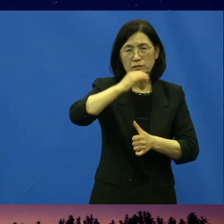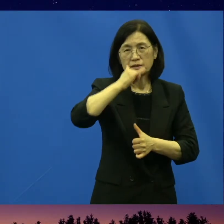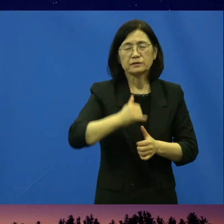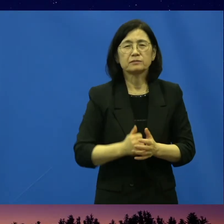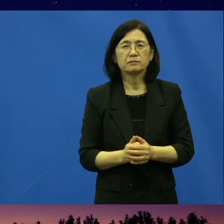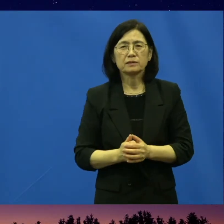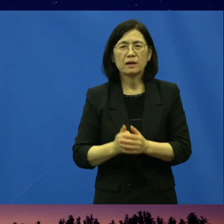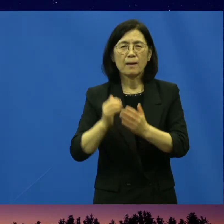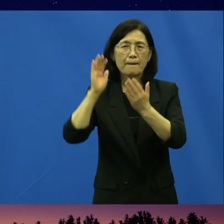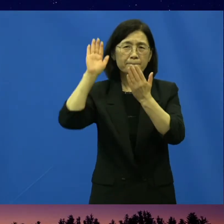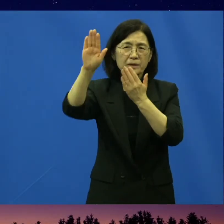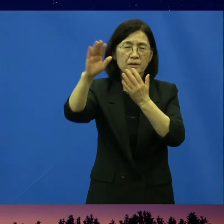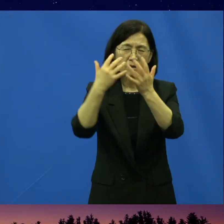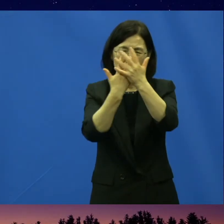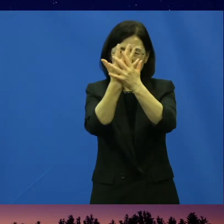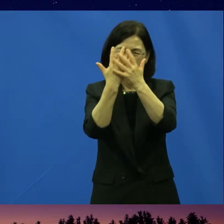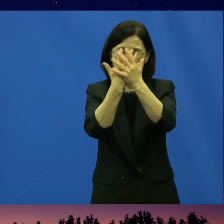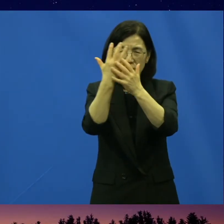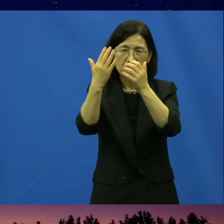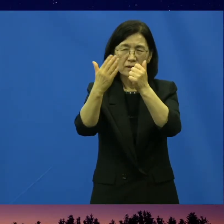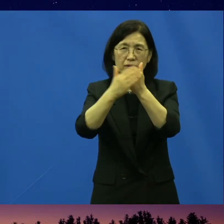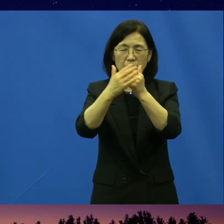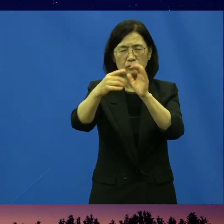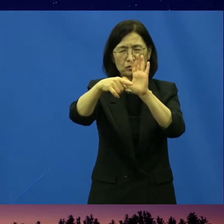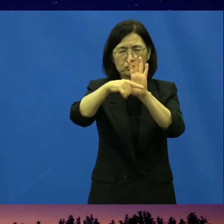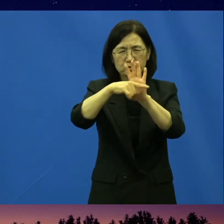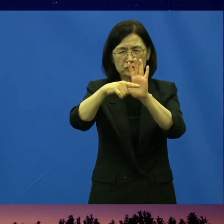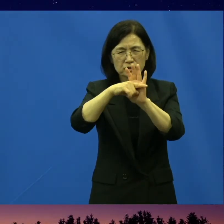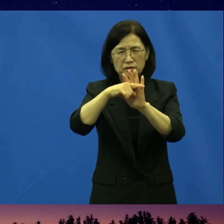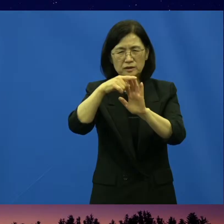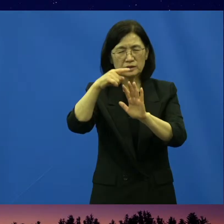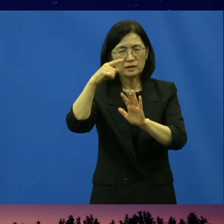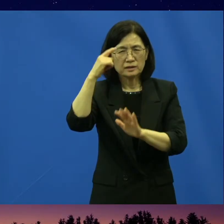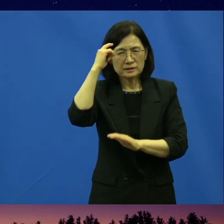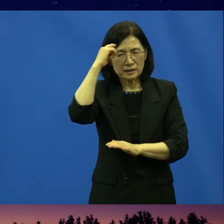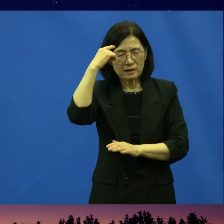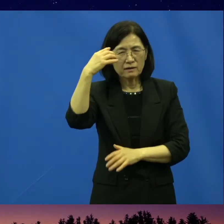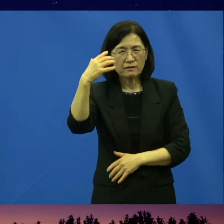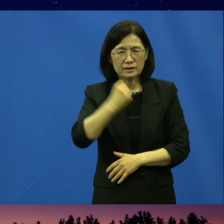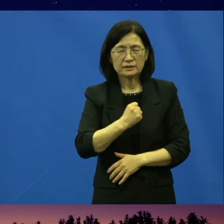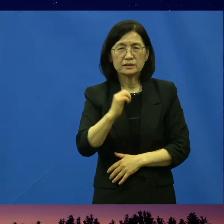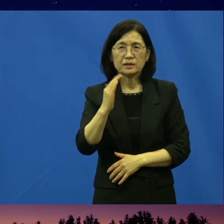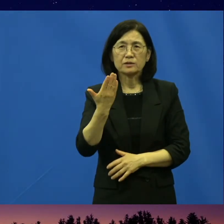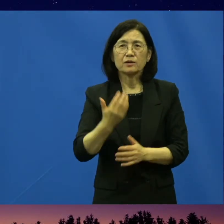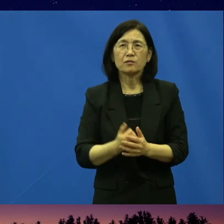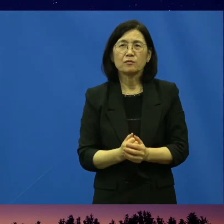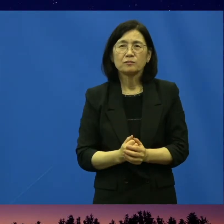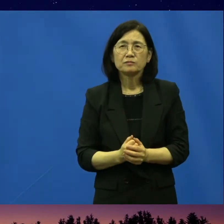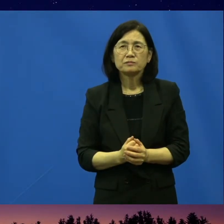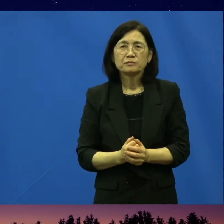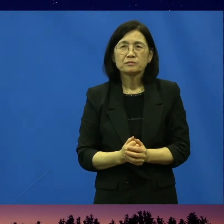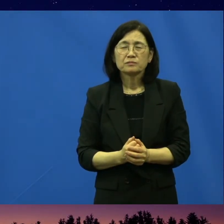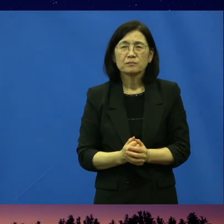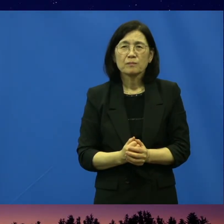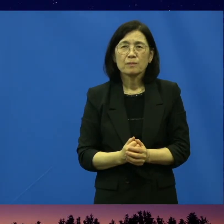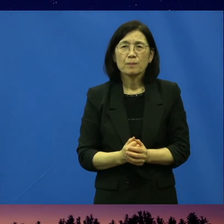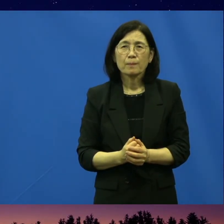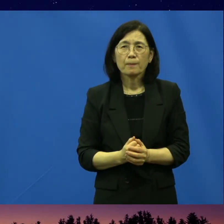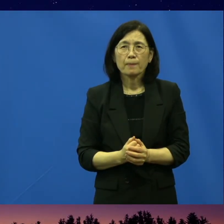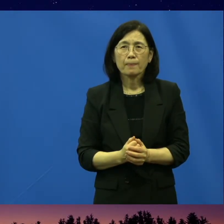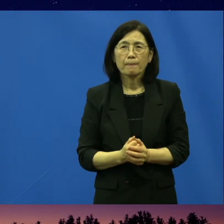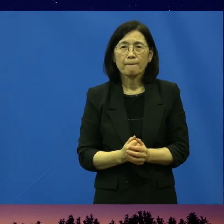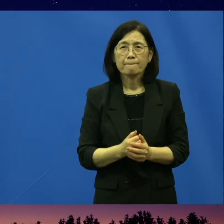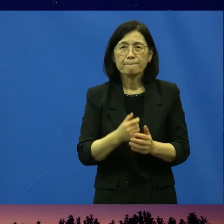미래가 불확실하면 부정적인 감정이 밀려오잖아요. 바다를 항해할 때가 그렇잖아요. 오늘 그러니까 물 가운데로 건널 때 이 상황이